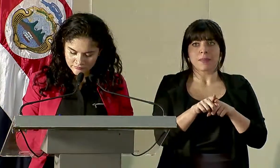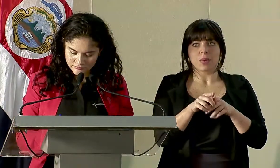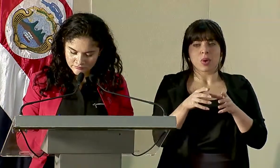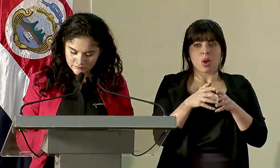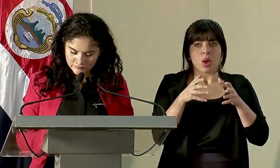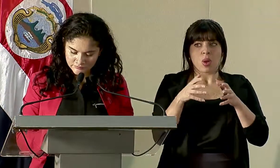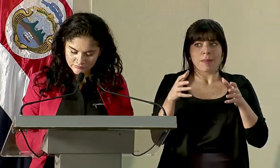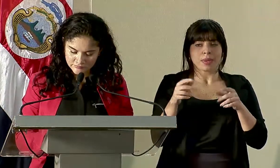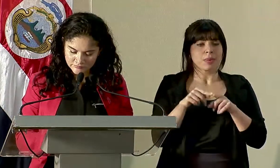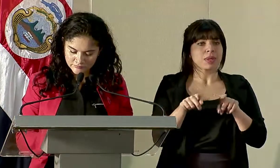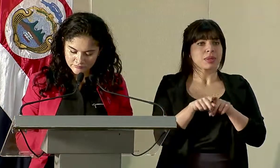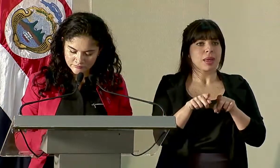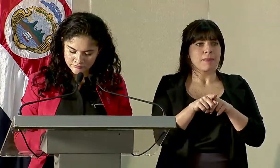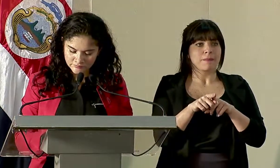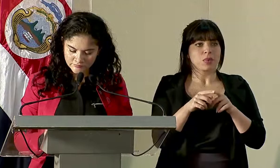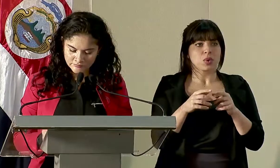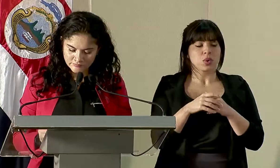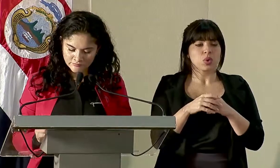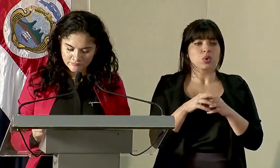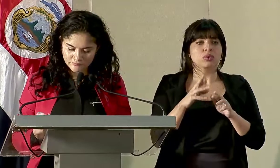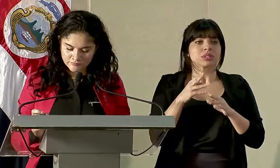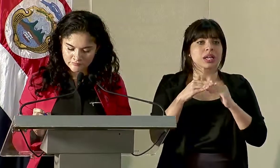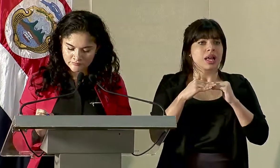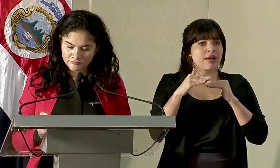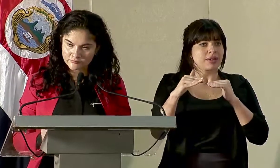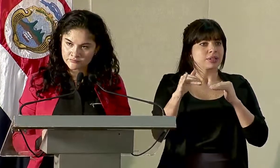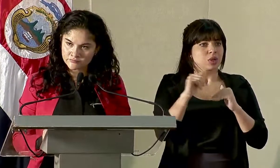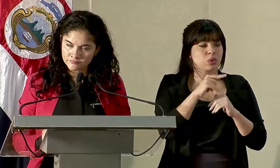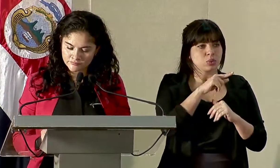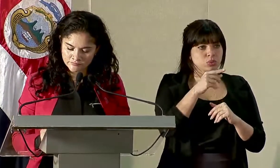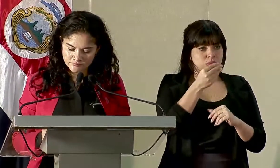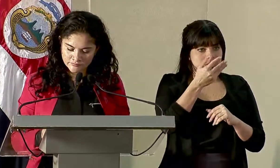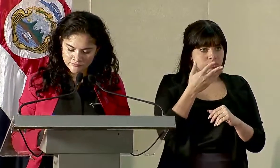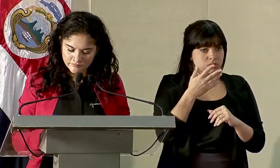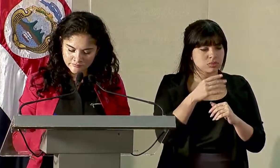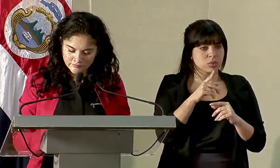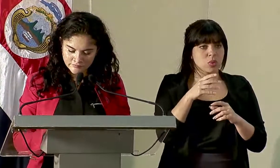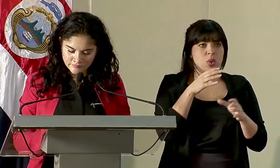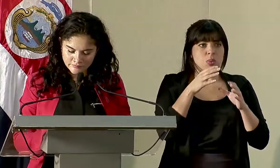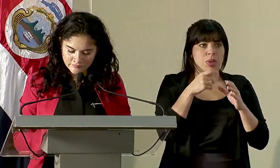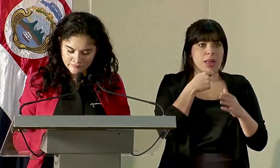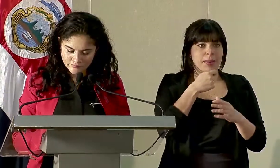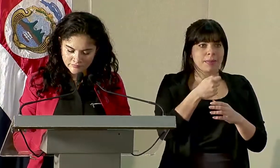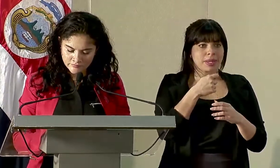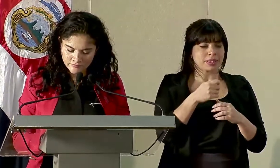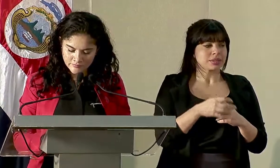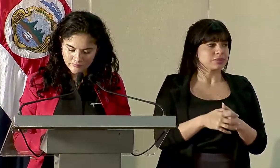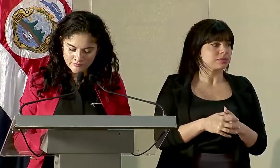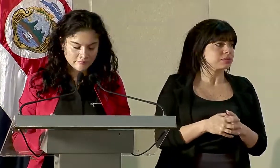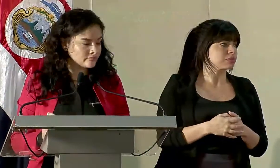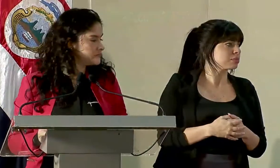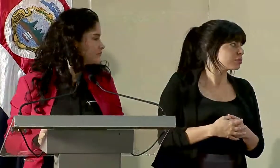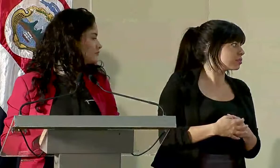es significativo, pero tampoco el aumento, el desempleo se está estabilizando, como ustedes lo están diciendo en un comunicado de prensa.